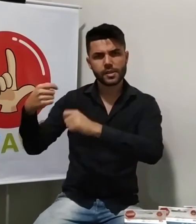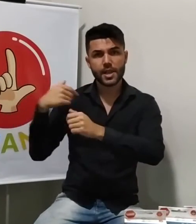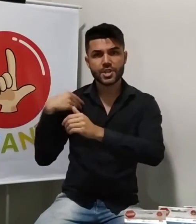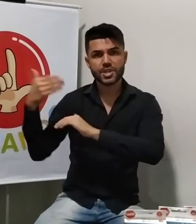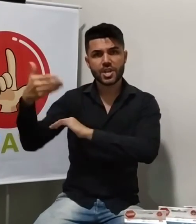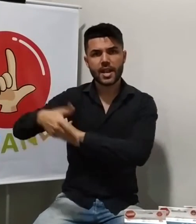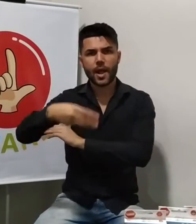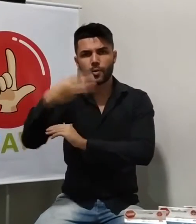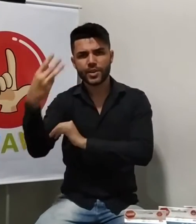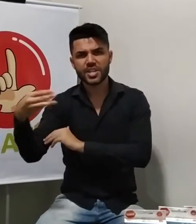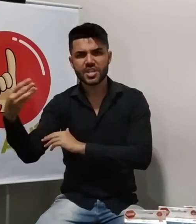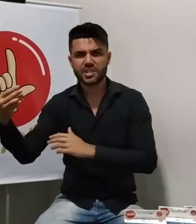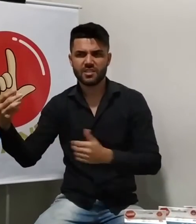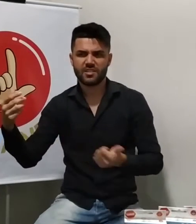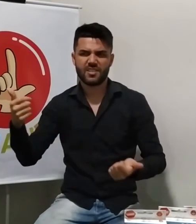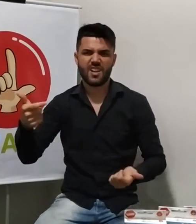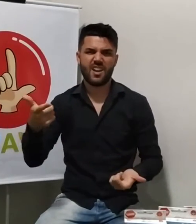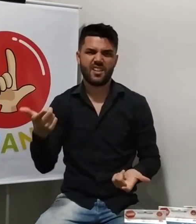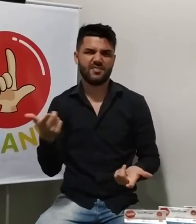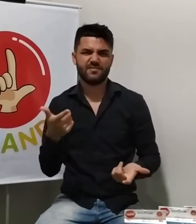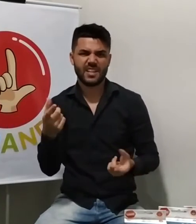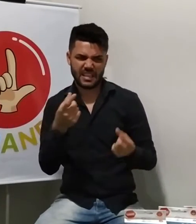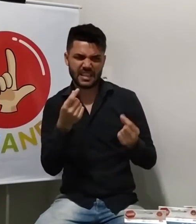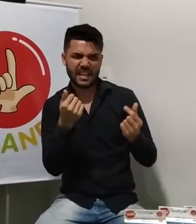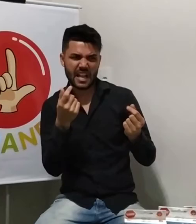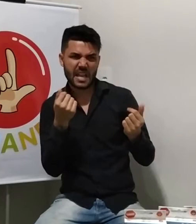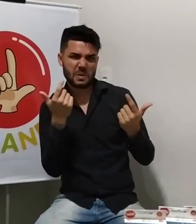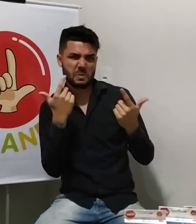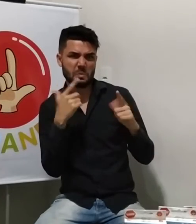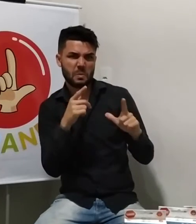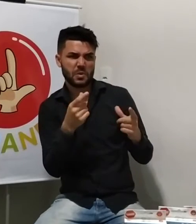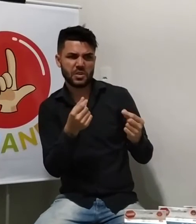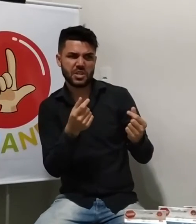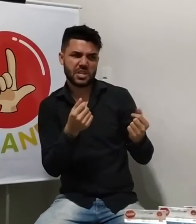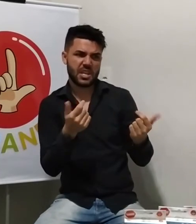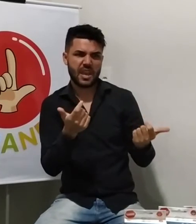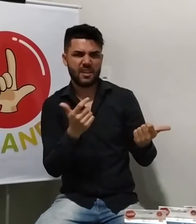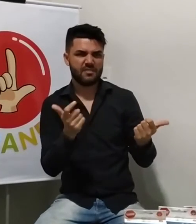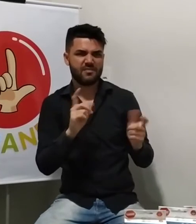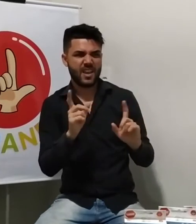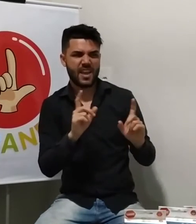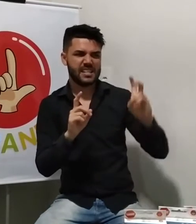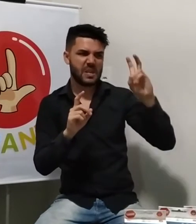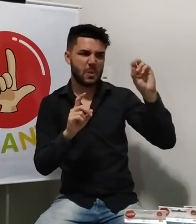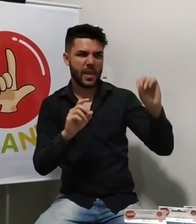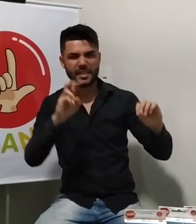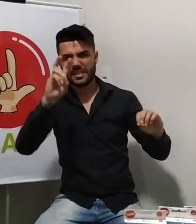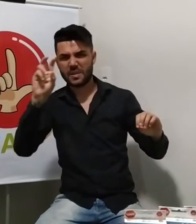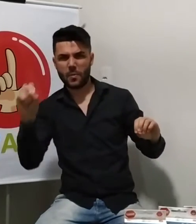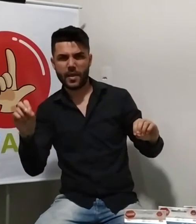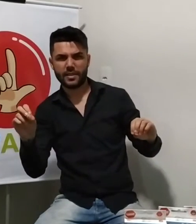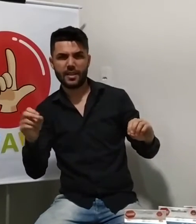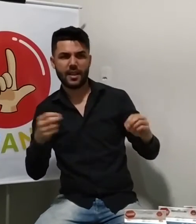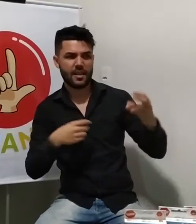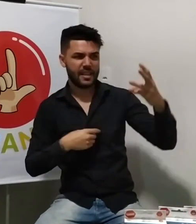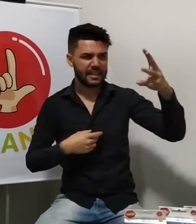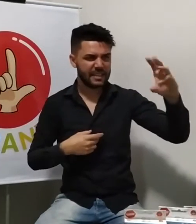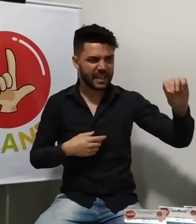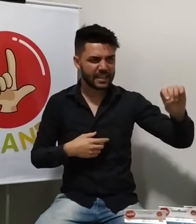virou uma commodity. Certo. Tinha um monte de cara fazendo exatamente a mesma coisa. E eu falei, bicho, eu tenho que sair desse mercado. E se sentiu refém? Eu sou refém, eu não